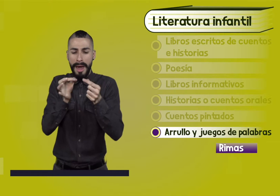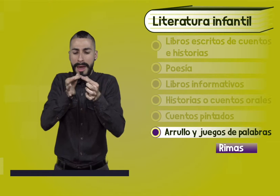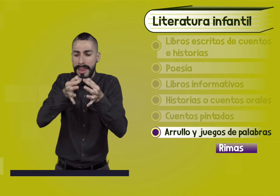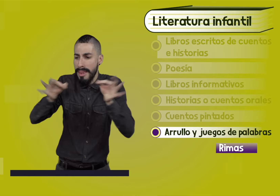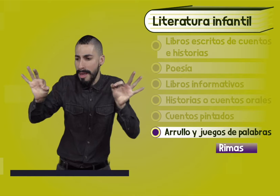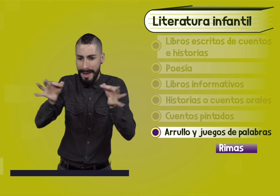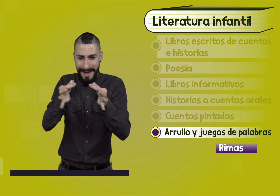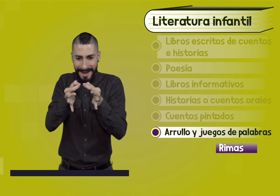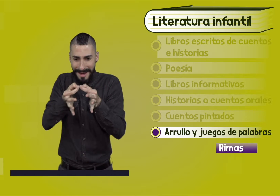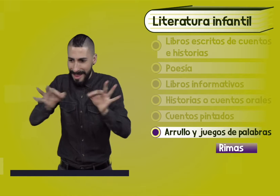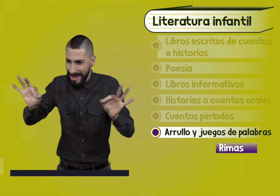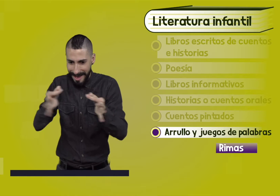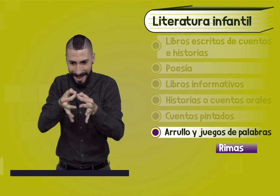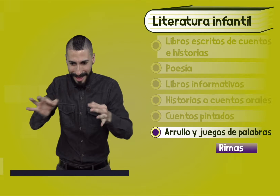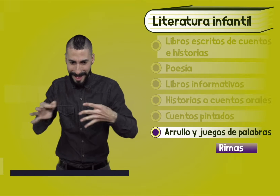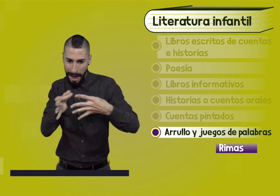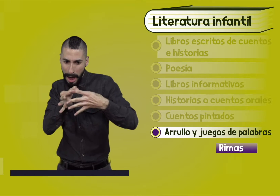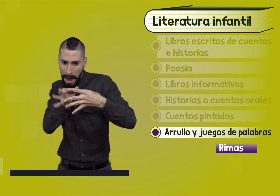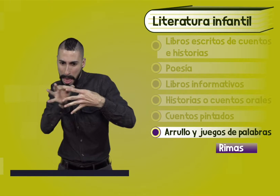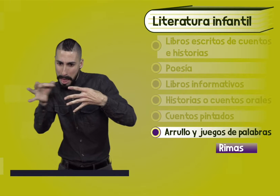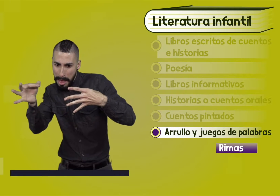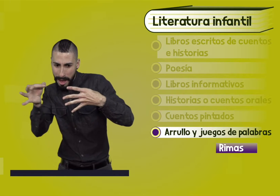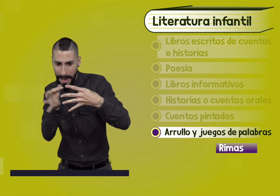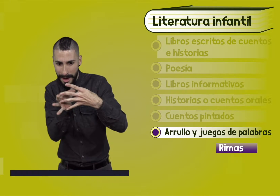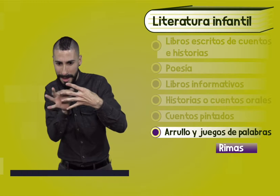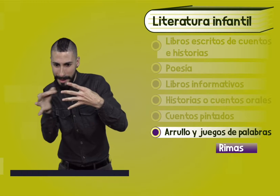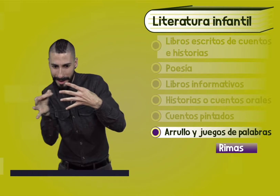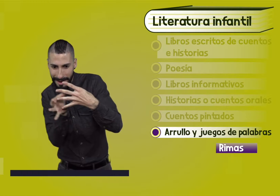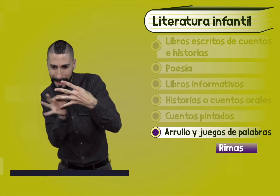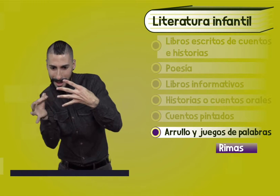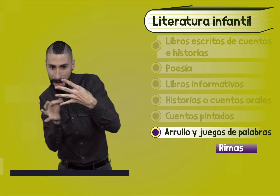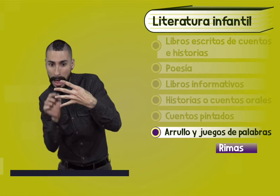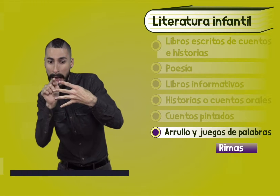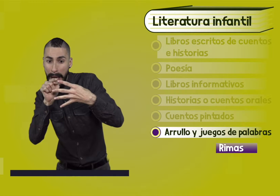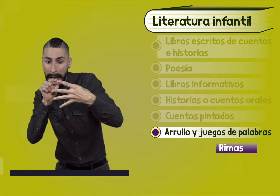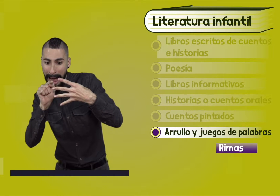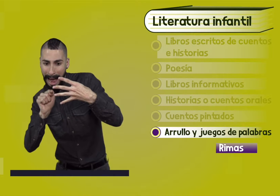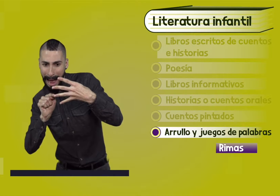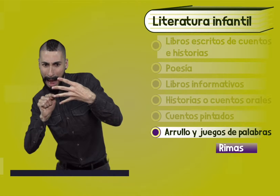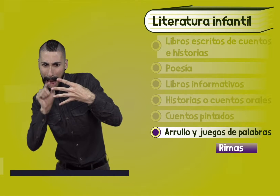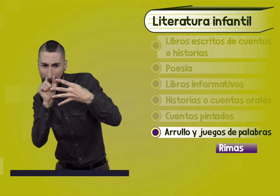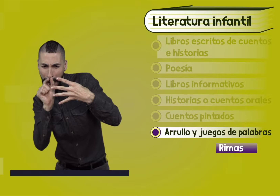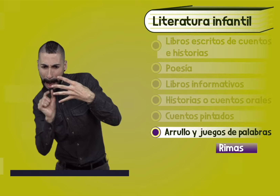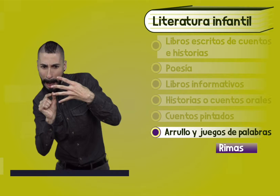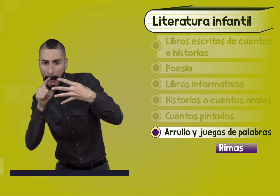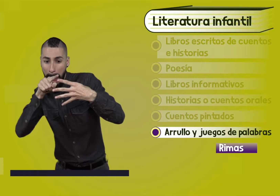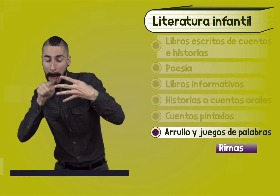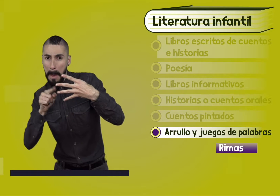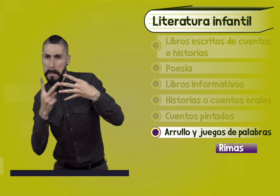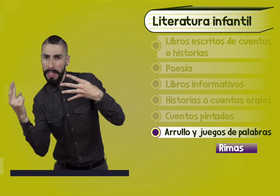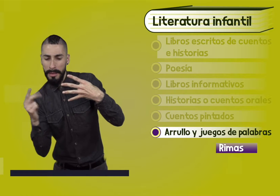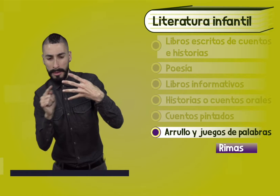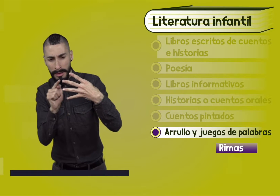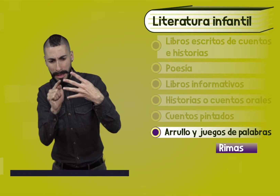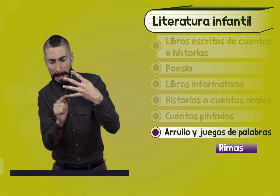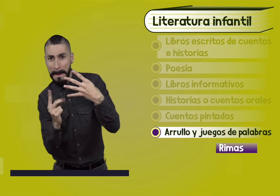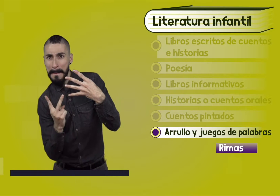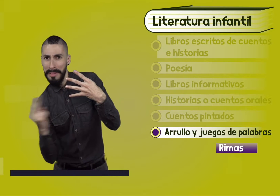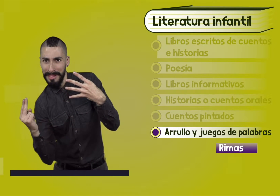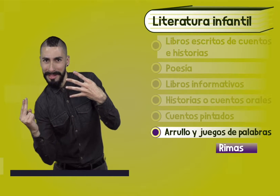textos organizados por frases en donde la última palabra de la primera frase es muy similar a la última de la tercera y la segunda